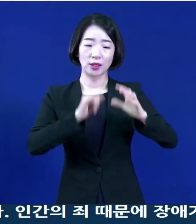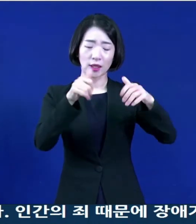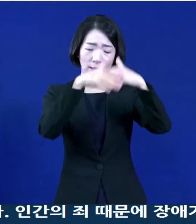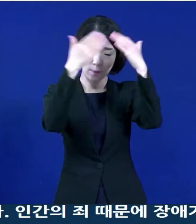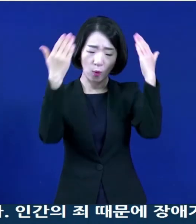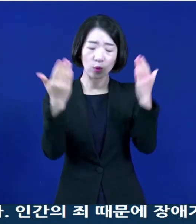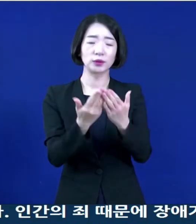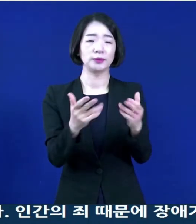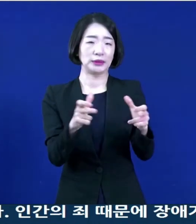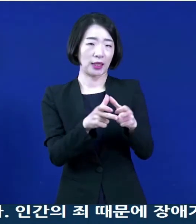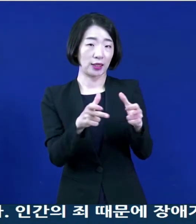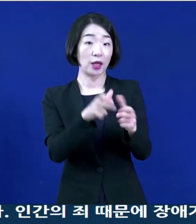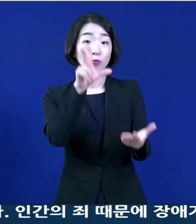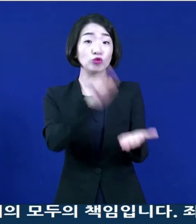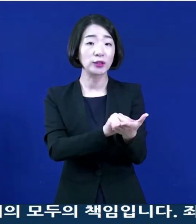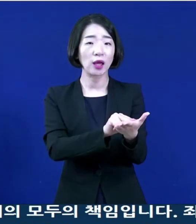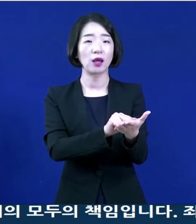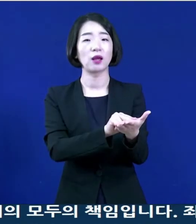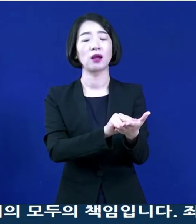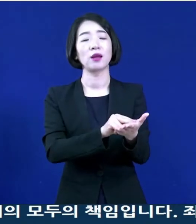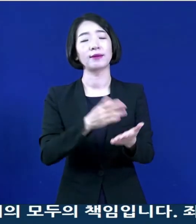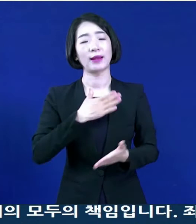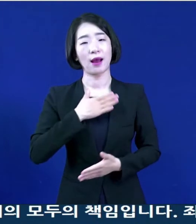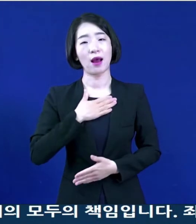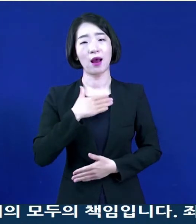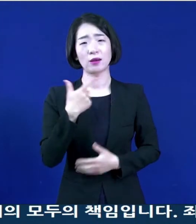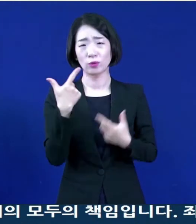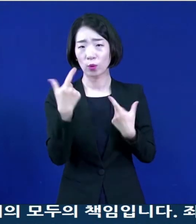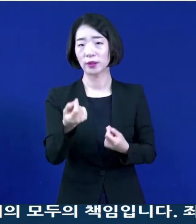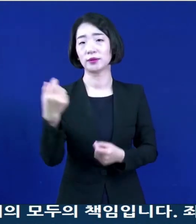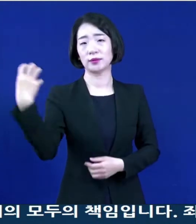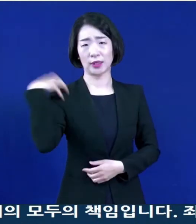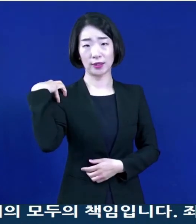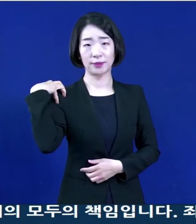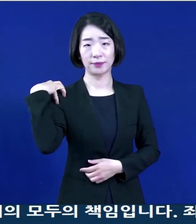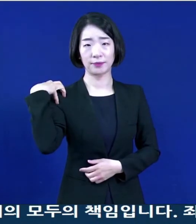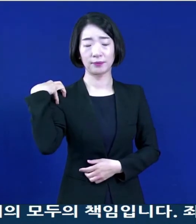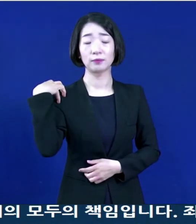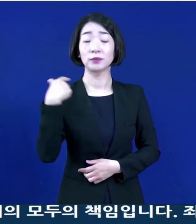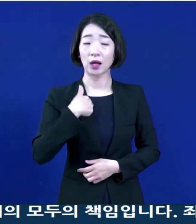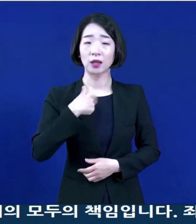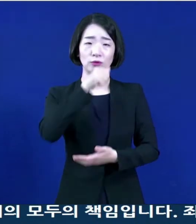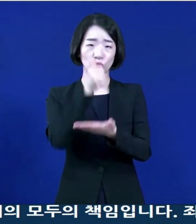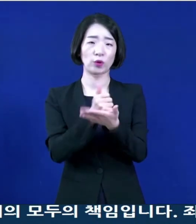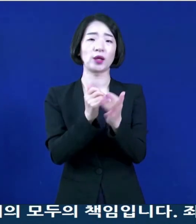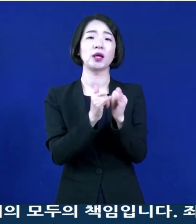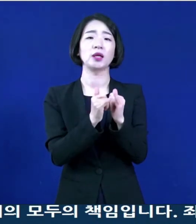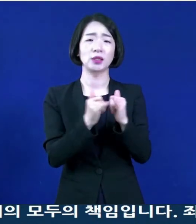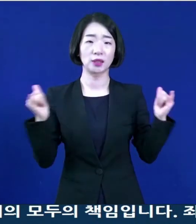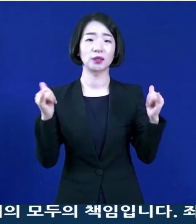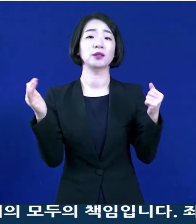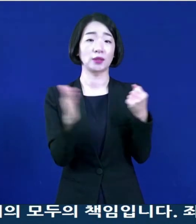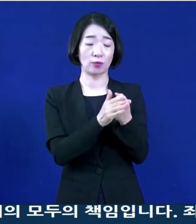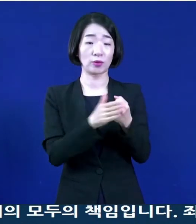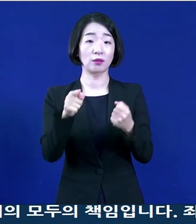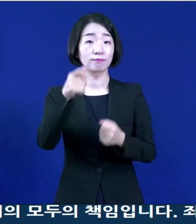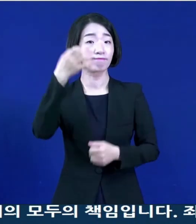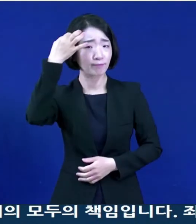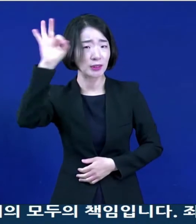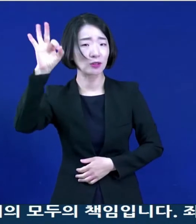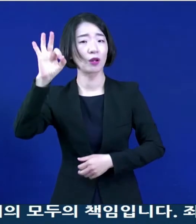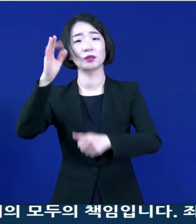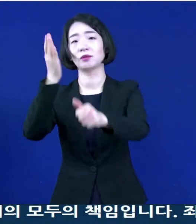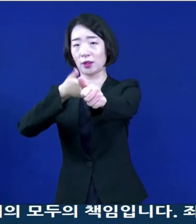있는 장애의 문제에 나도 책임이 있다, 반드시 인정하시기를 주의 이름으로